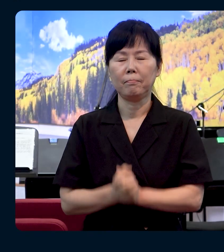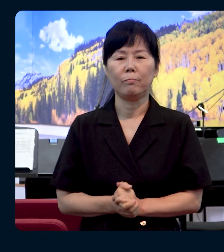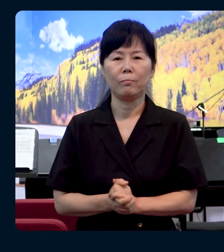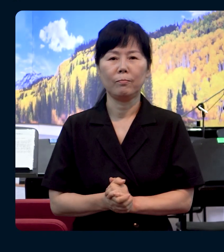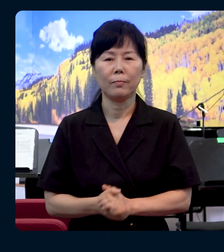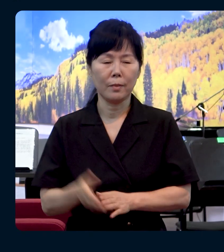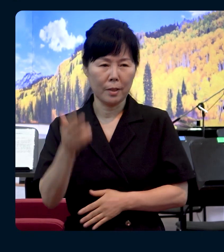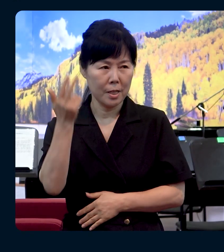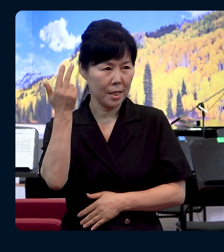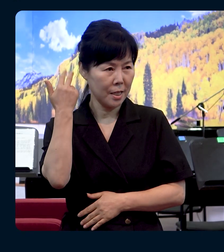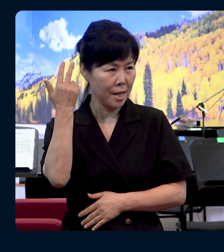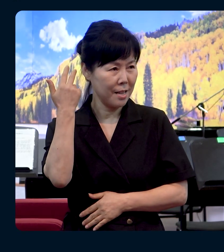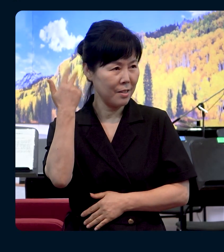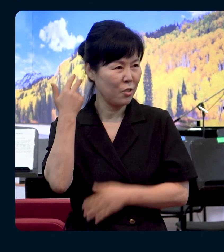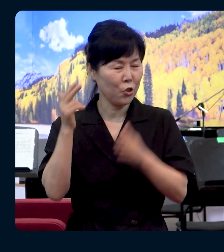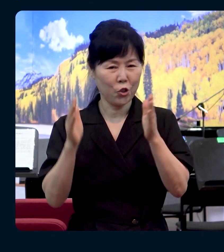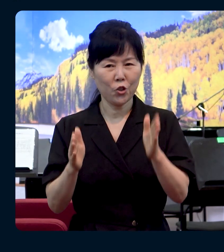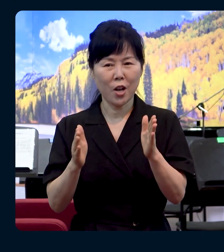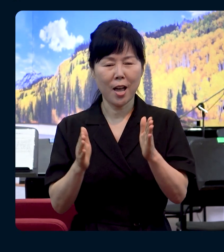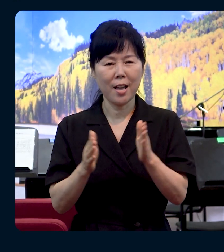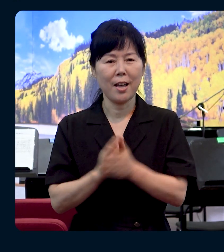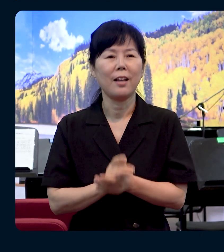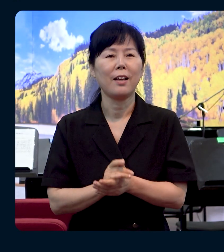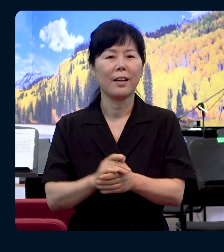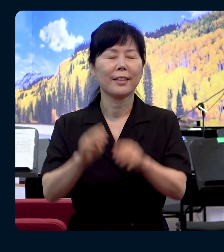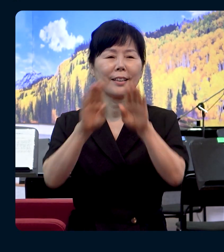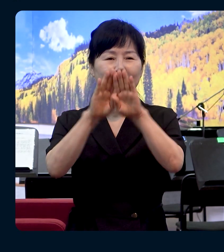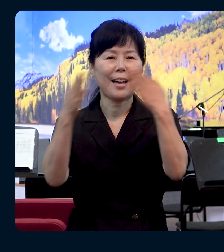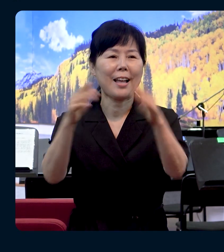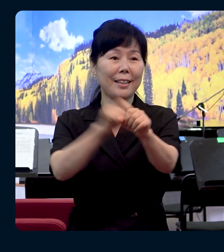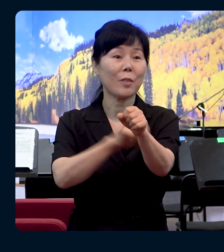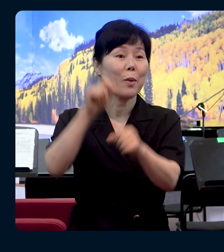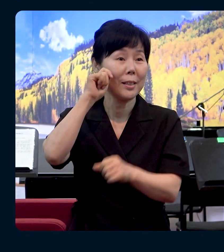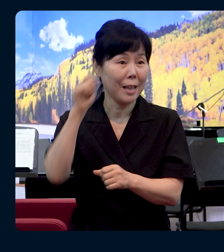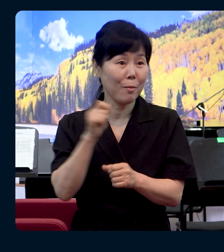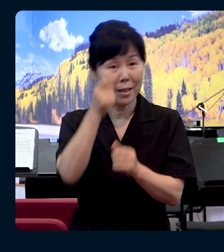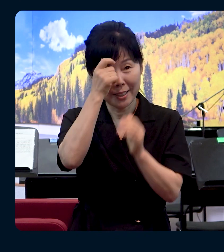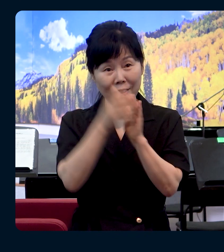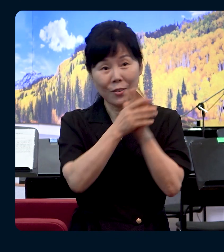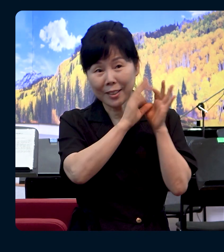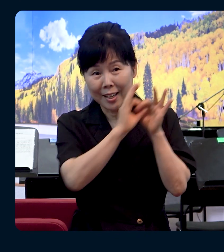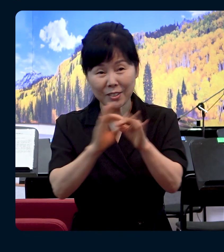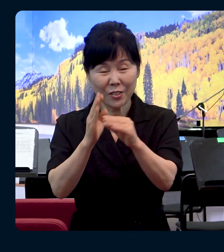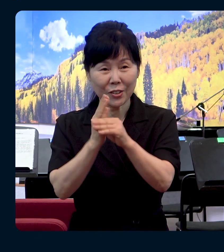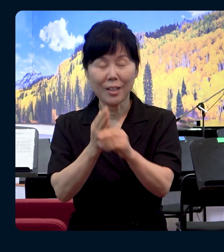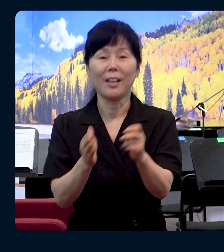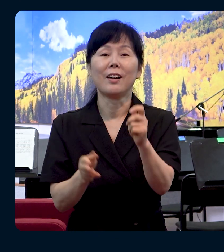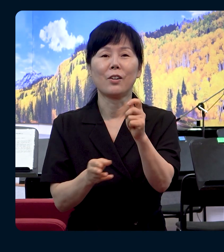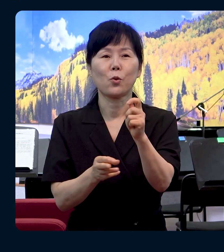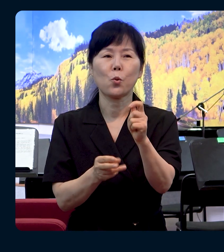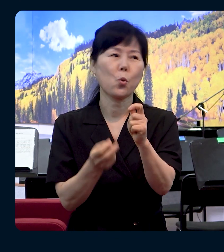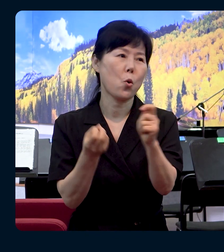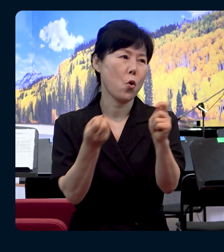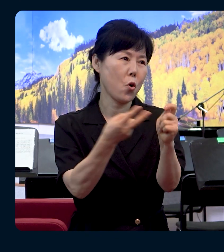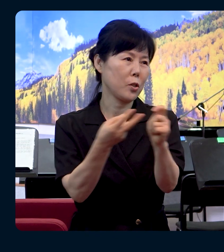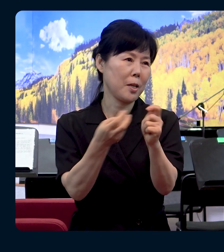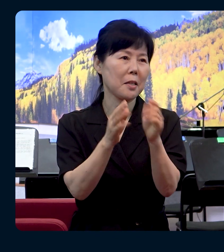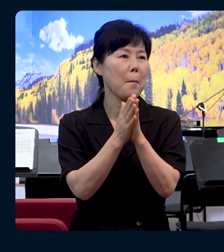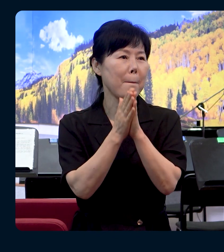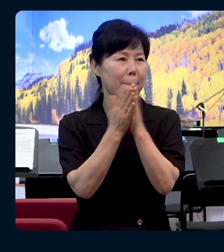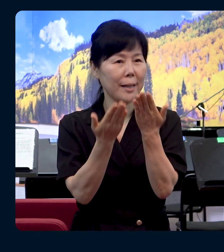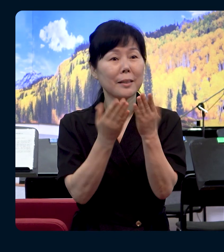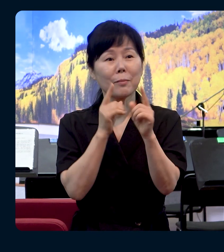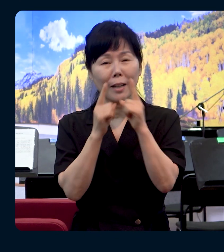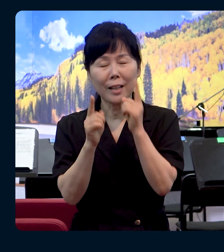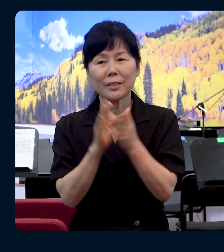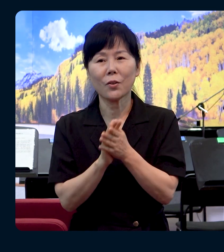지난 한 주간 동안 개강 특세를 하면서 골로새서 말씀을 가지고 참된 그리스도인의